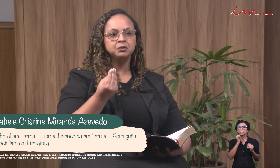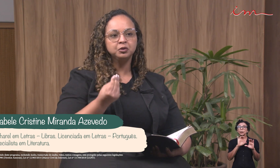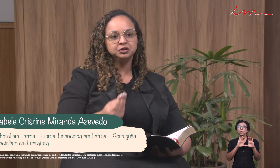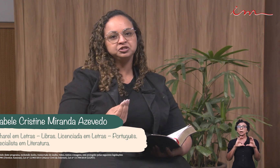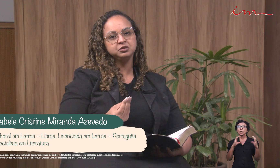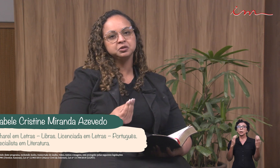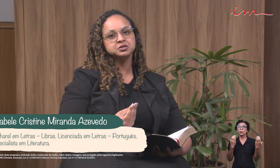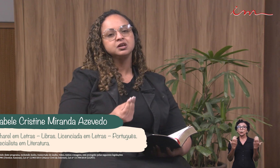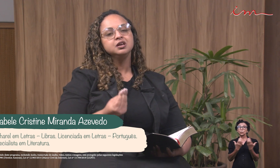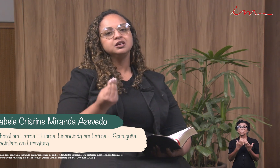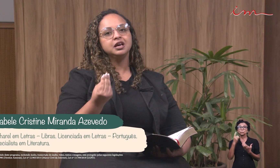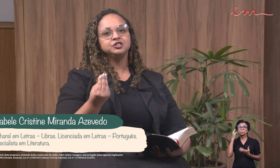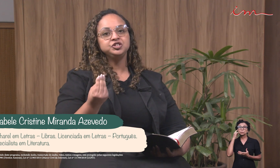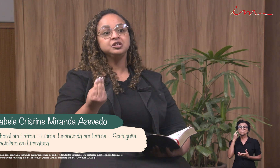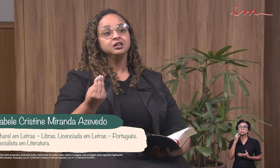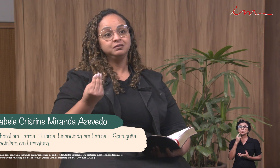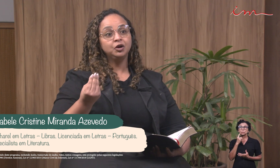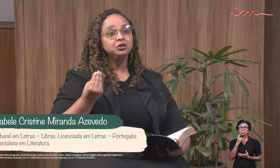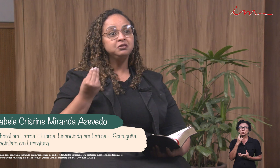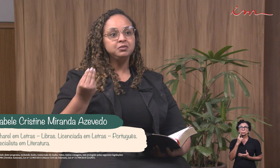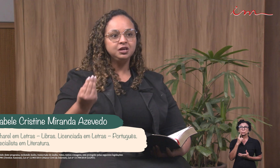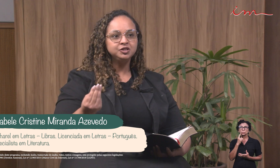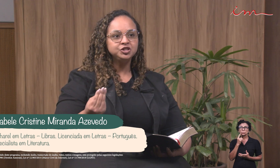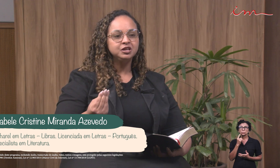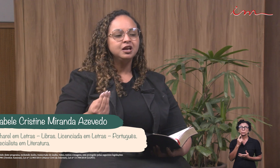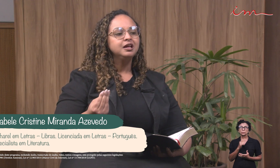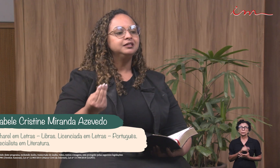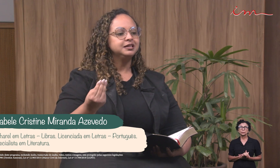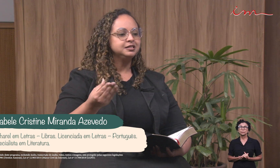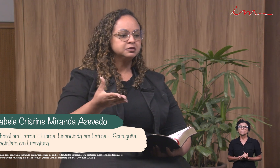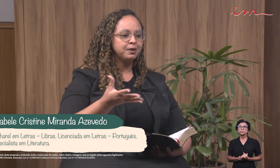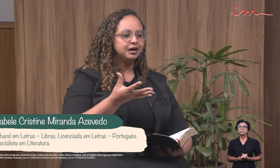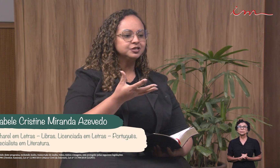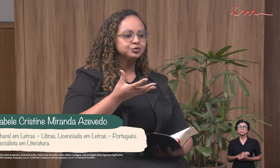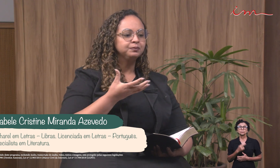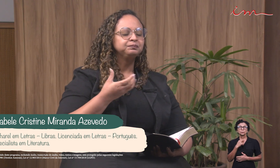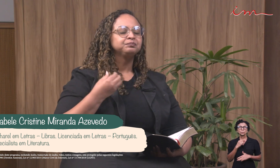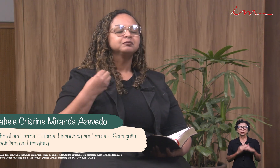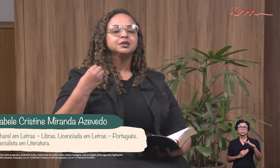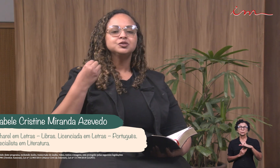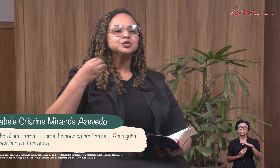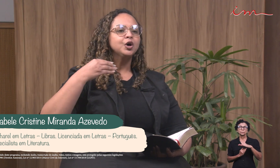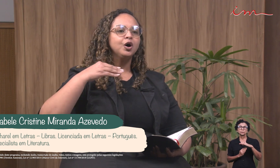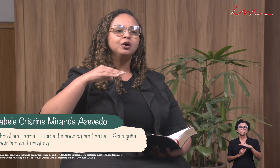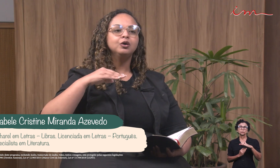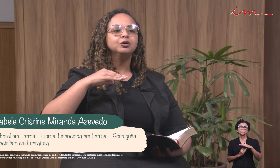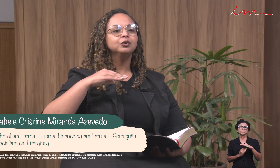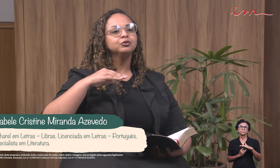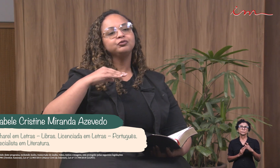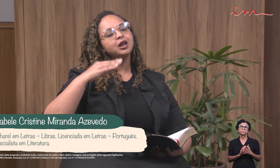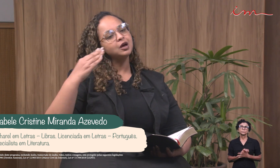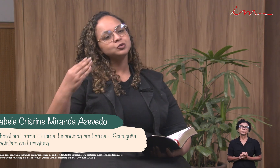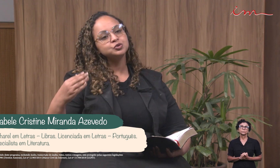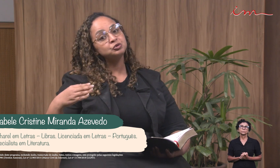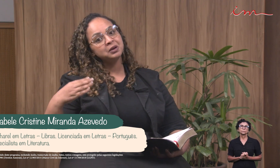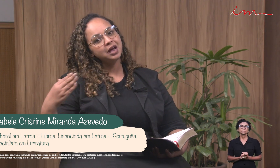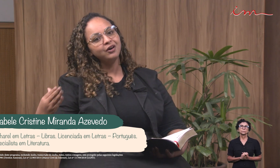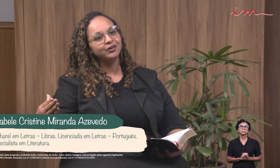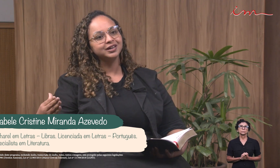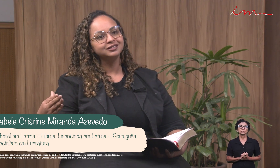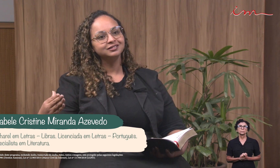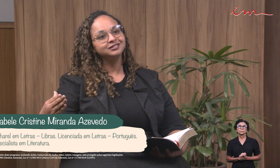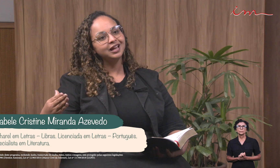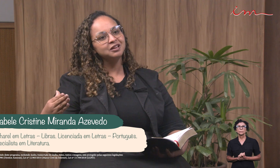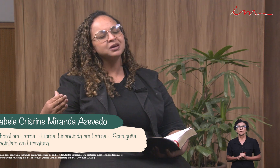é super importante, irmãos, que a gente não limite nesse espaço só falar com o surdo